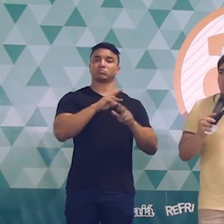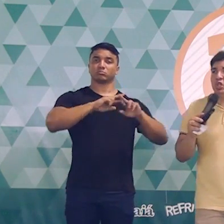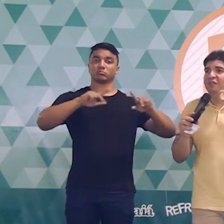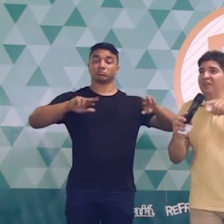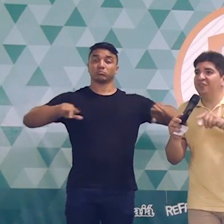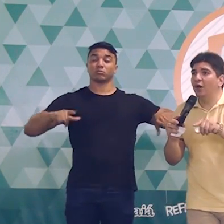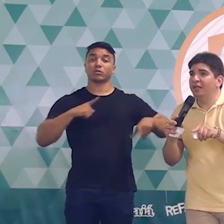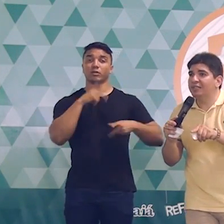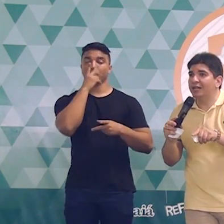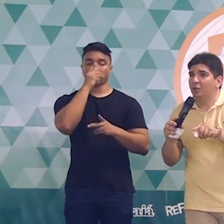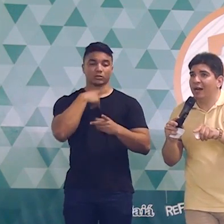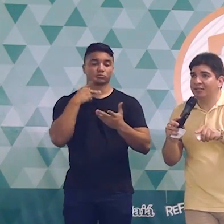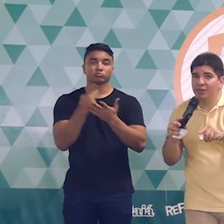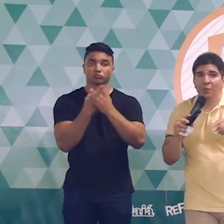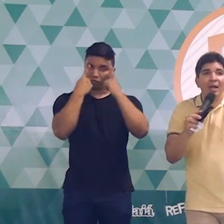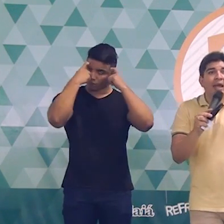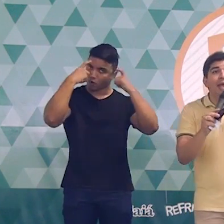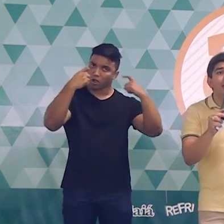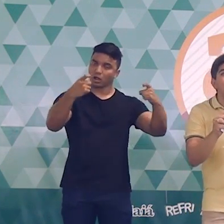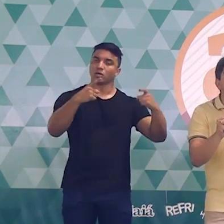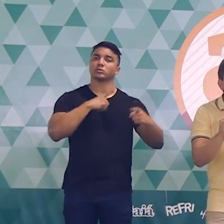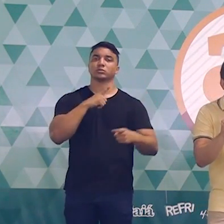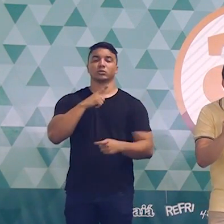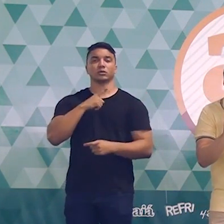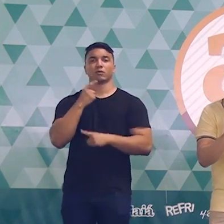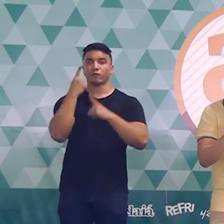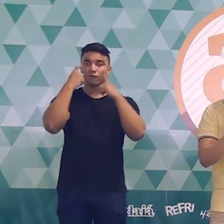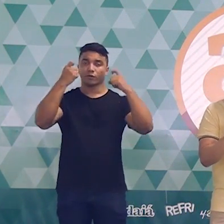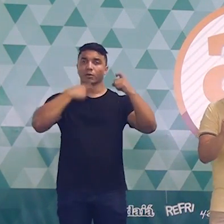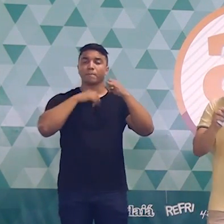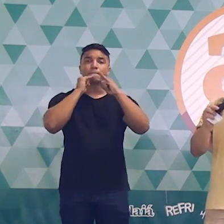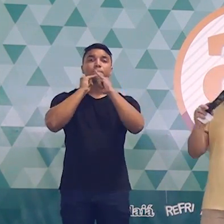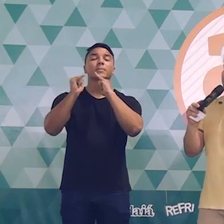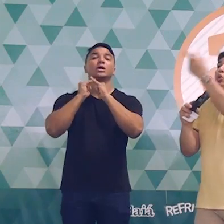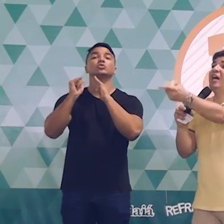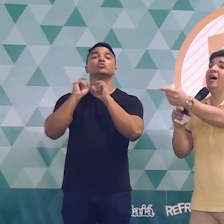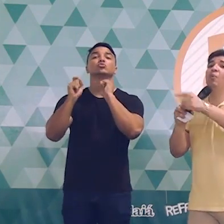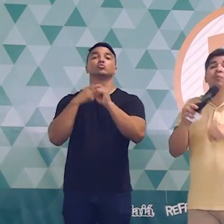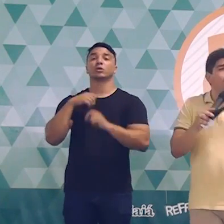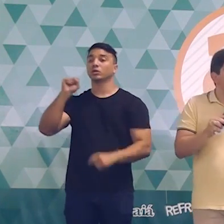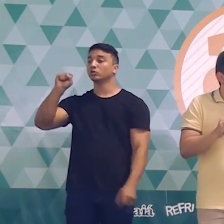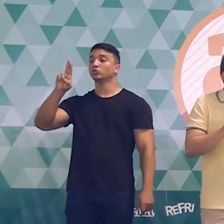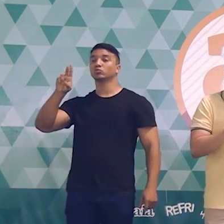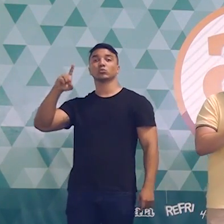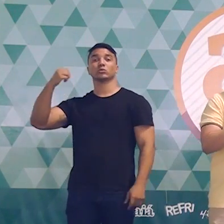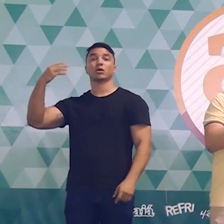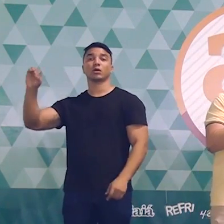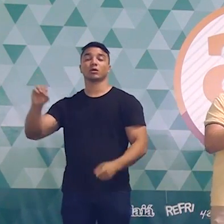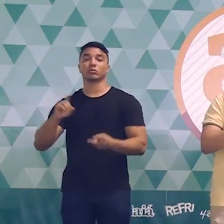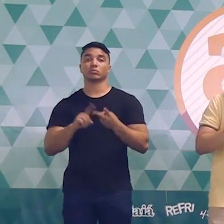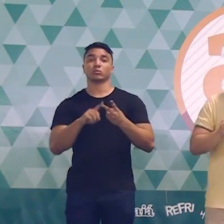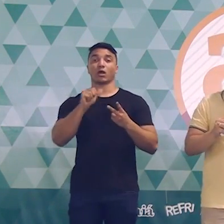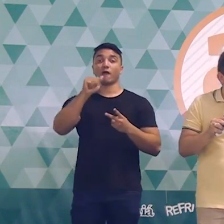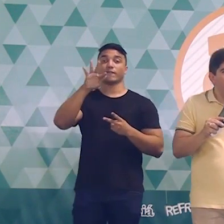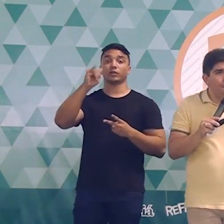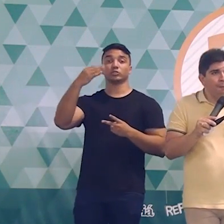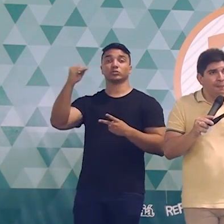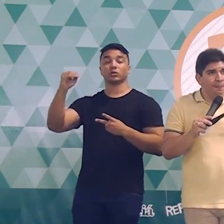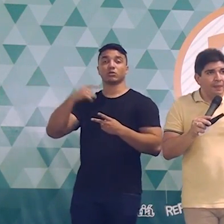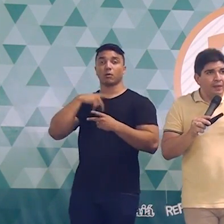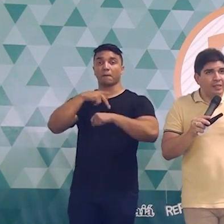comunidade sofrem violência aqui no Brasil em índices semelhantes aos do Sudão, aos do